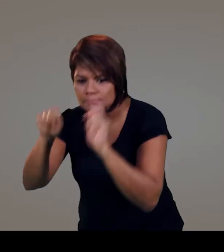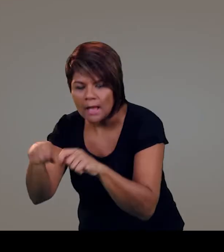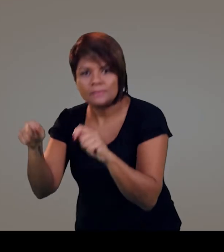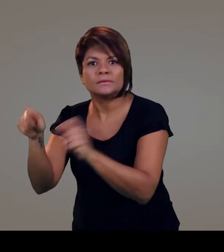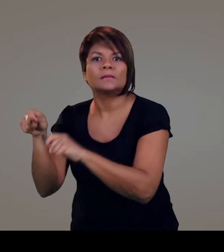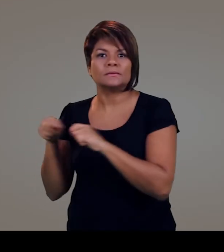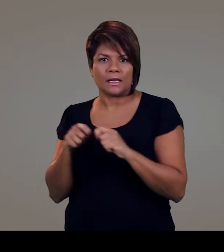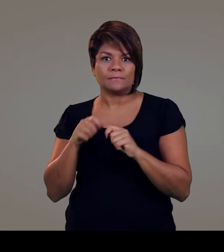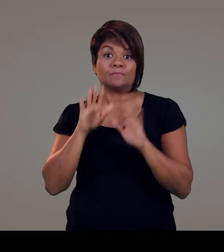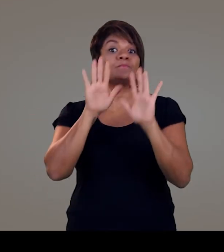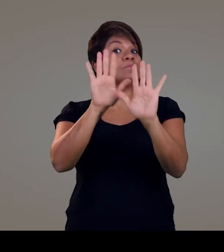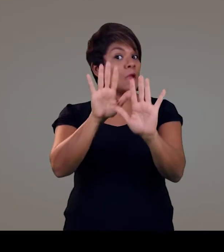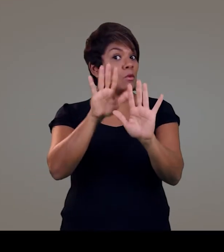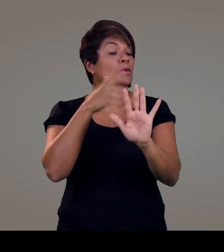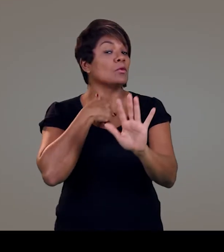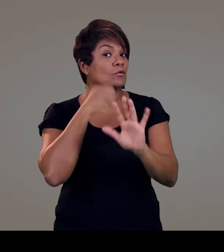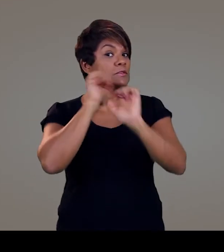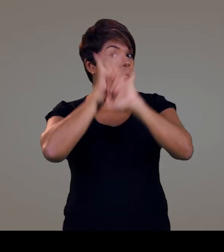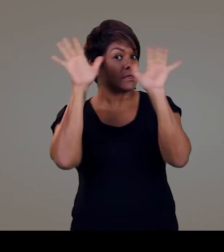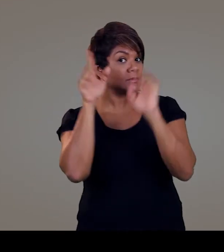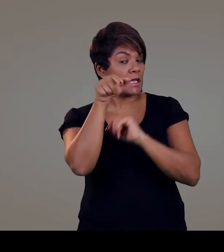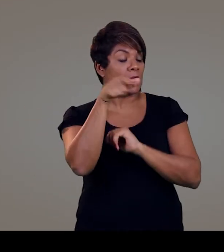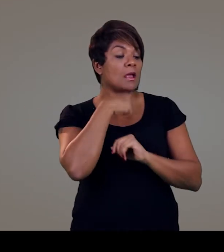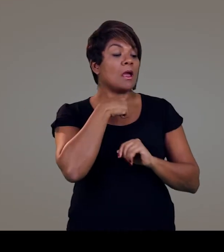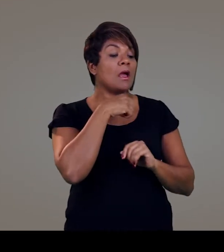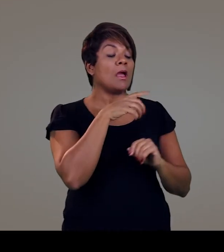língua materna.